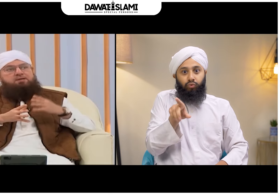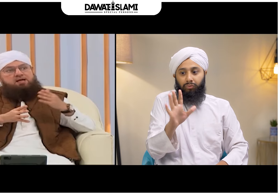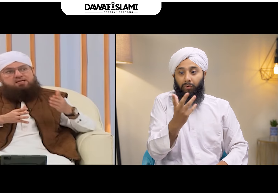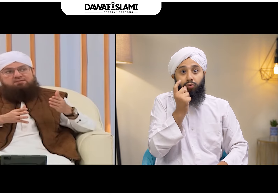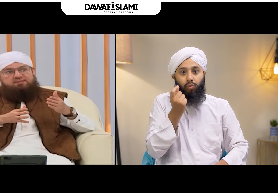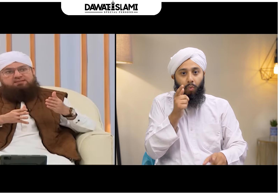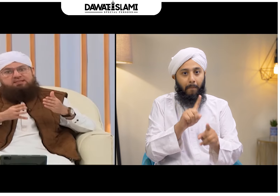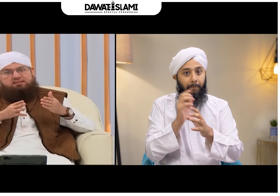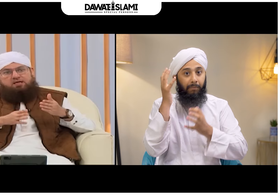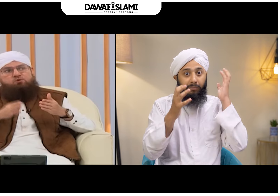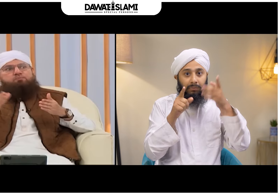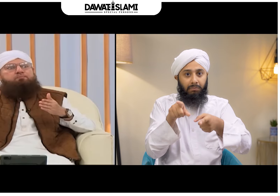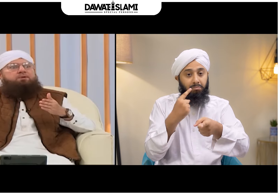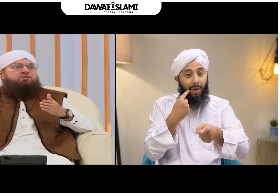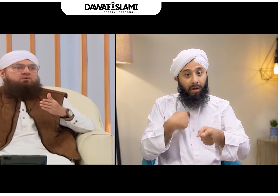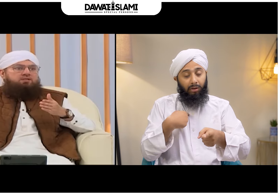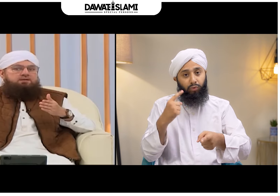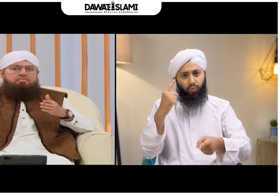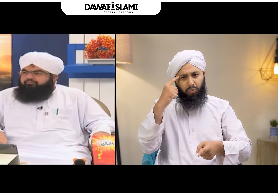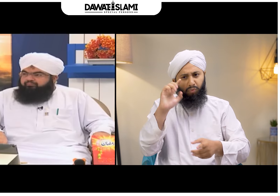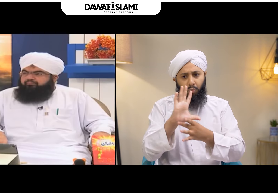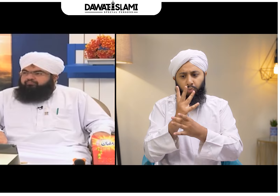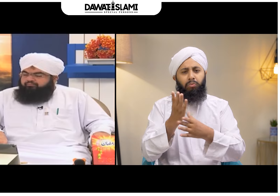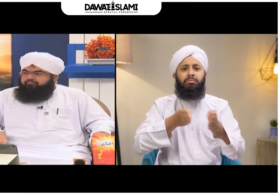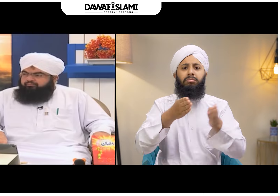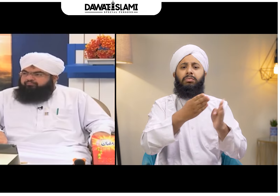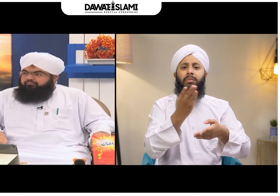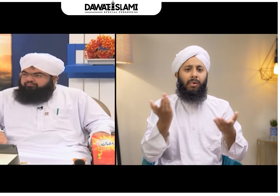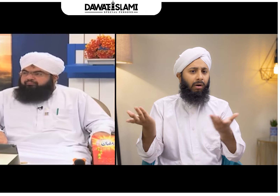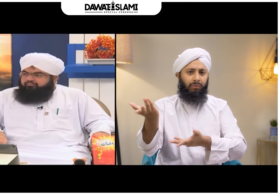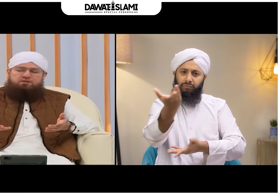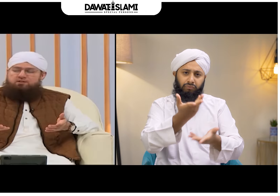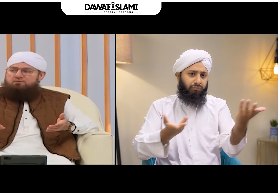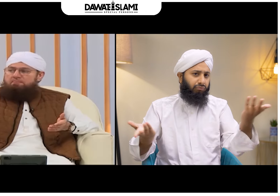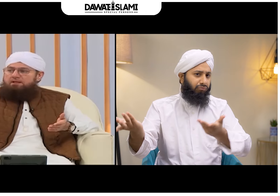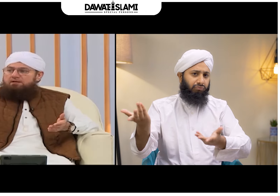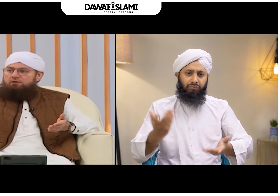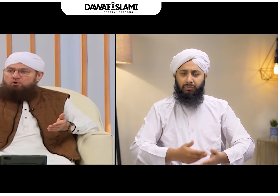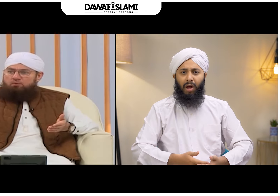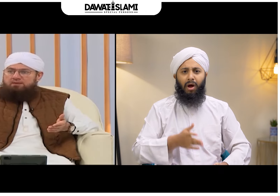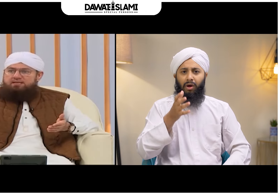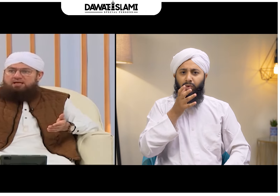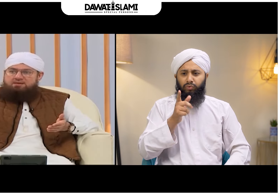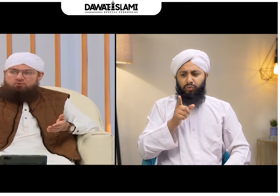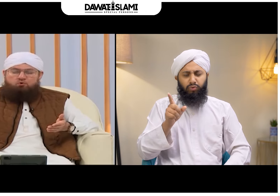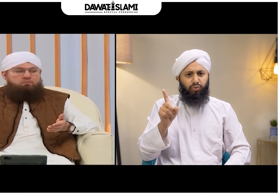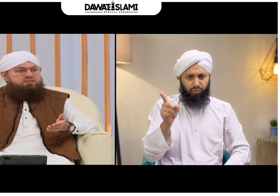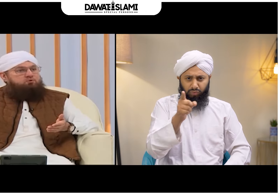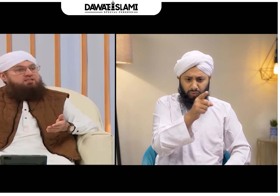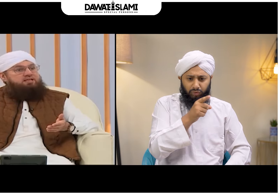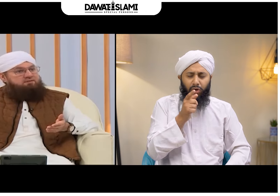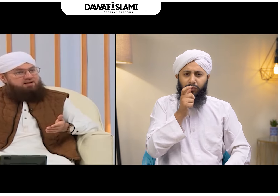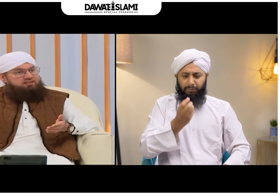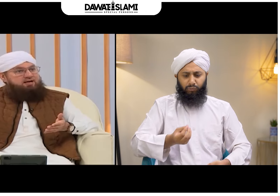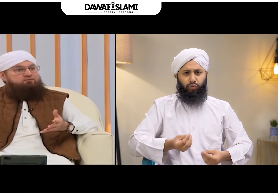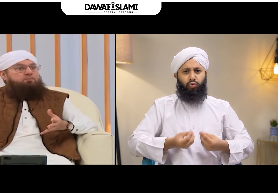ریٹ بڑھانے کی وجہ سے کئی لوگ پریشان ہو جاتے ہیں. میں آلموسٹ پوری دنیا ٹریول کرتا ہوں. نارملی کئی ملکوں میں جب ان